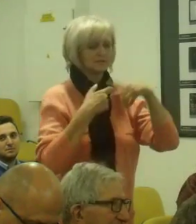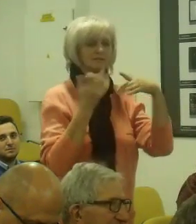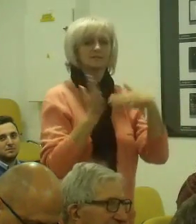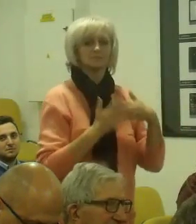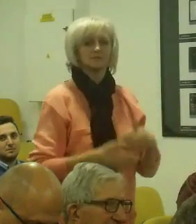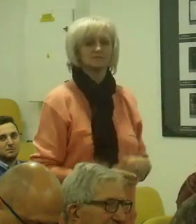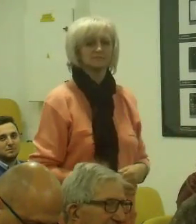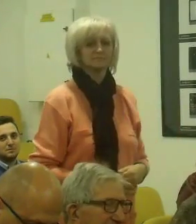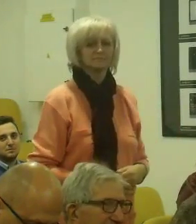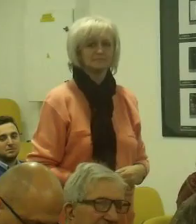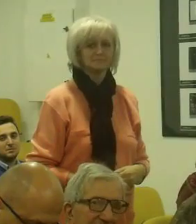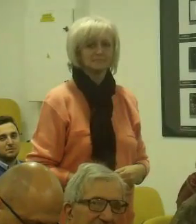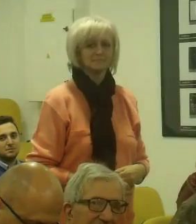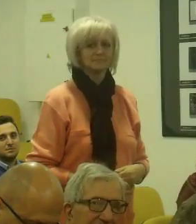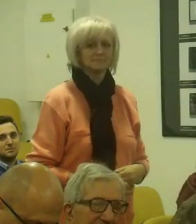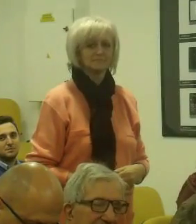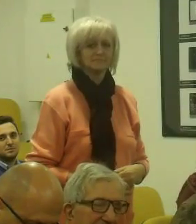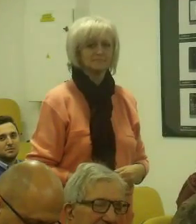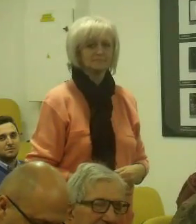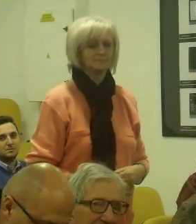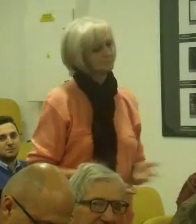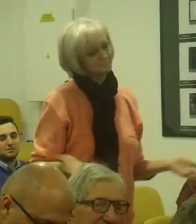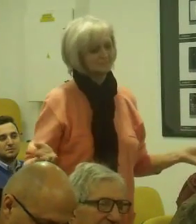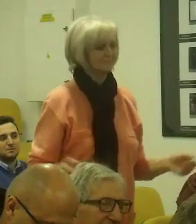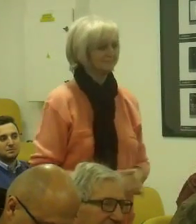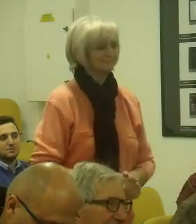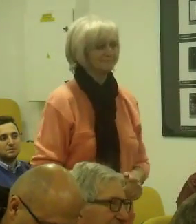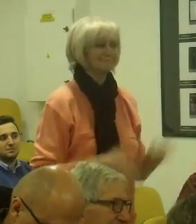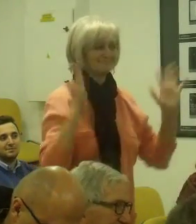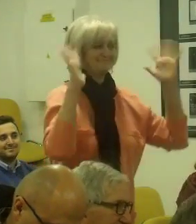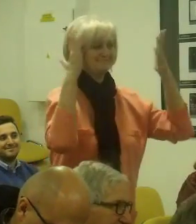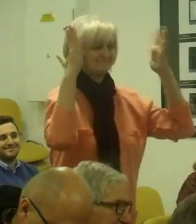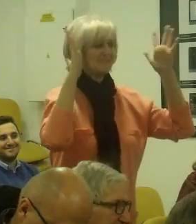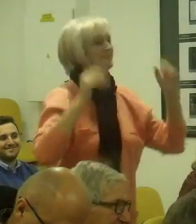aparat. Eto, to je to. Hvala.